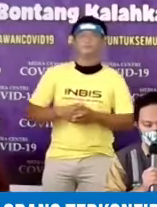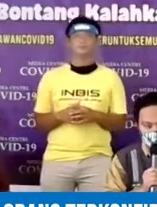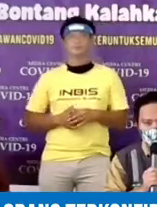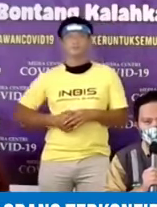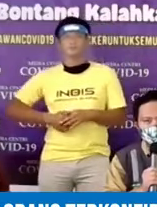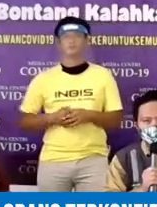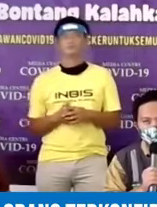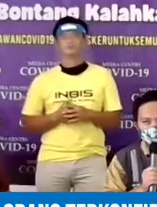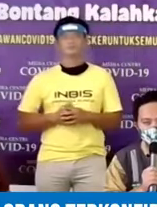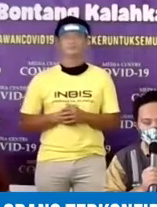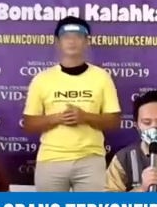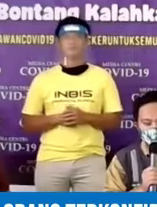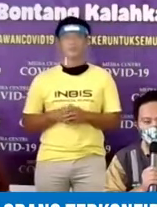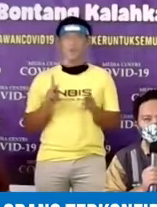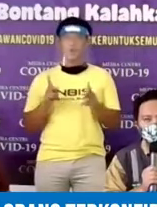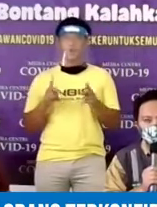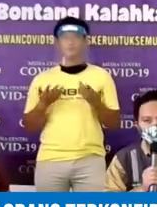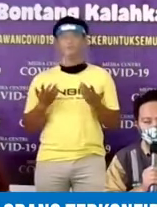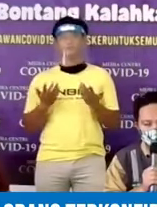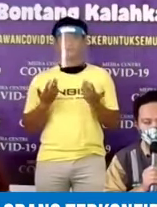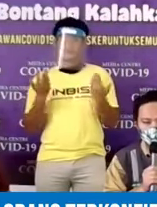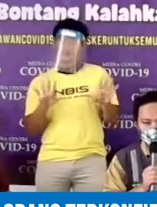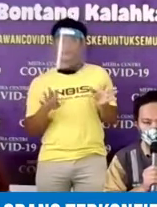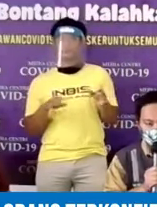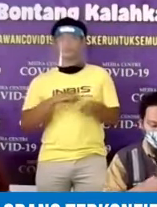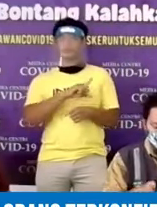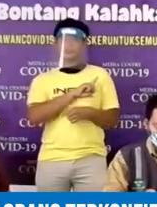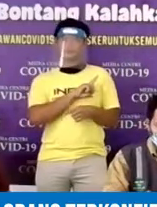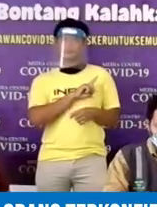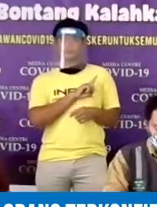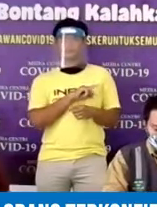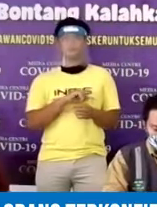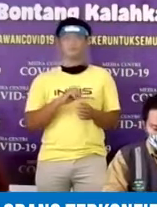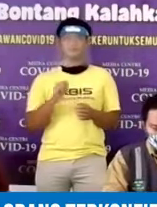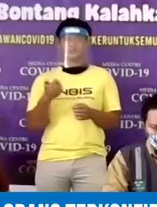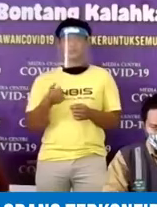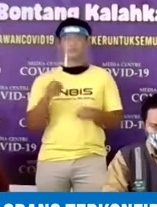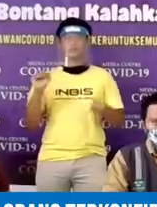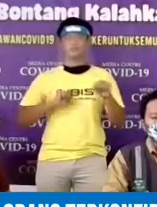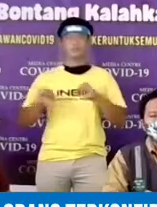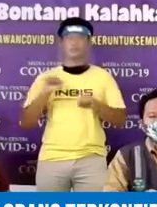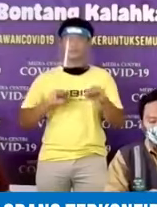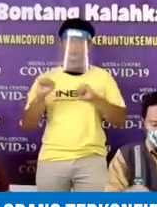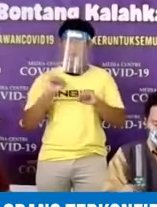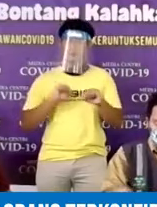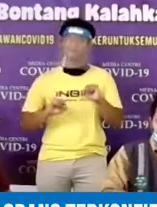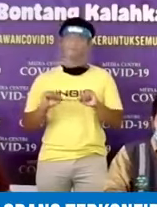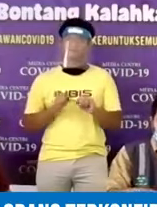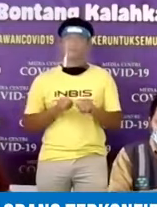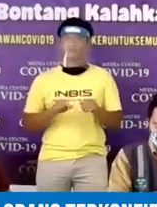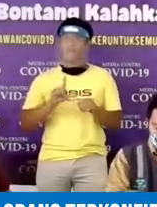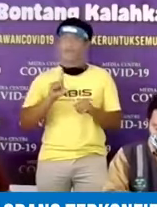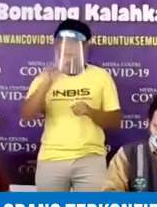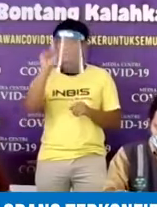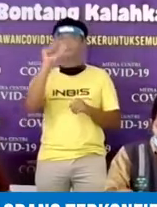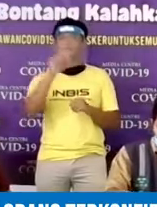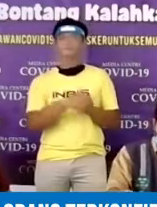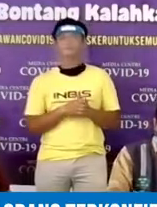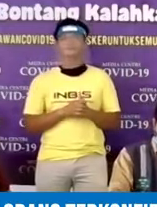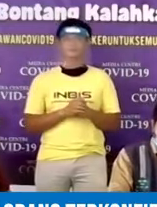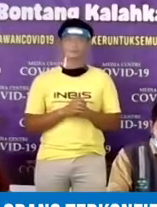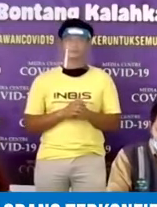selesai suka sih sesudah amandemen kelima yang mereka bisa aktivitas kembali lantas apakah ada pak pak adi